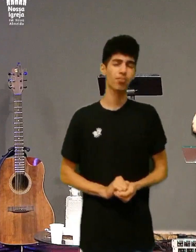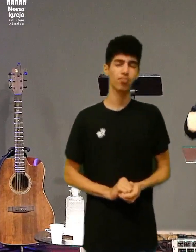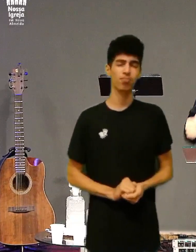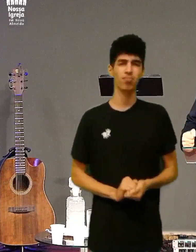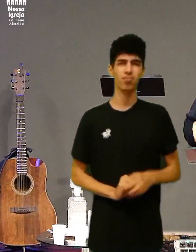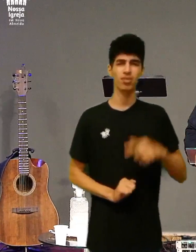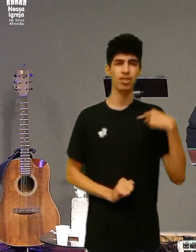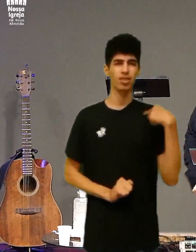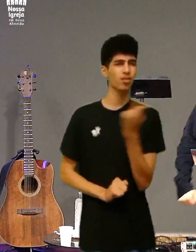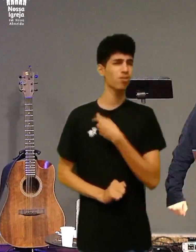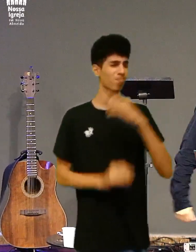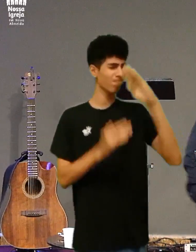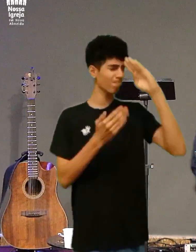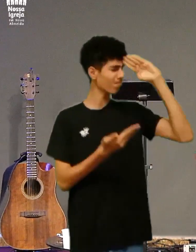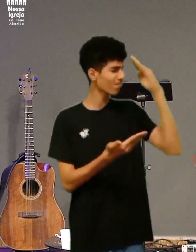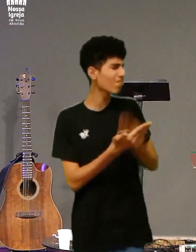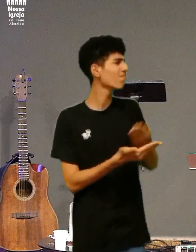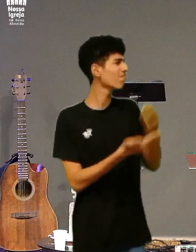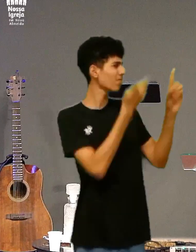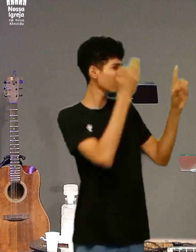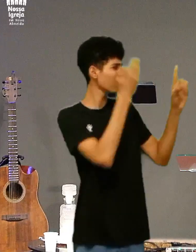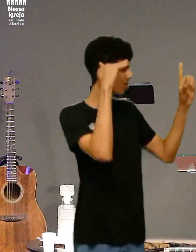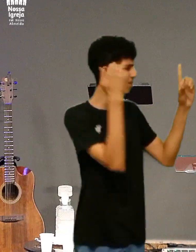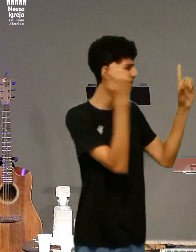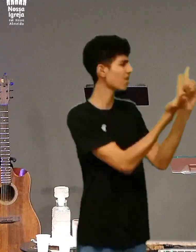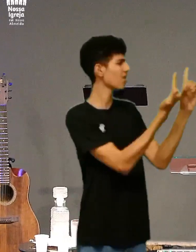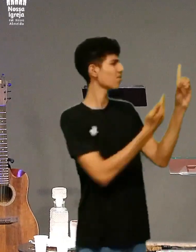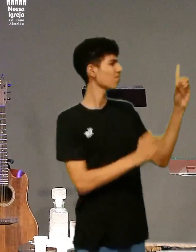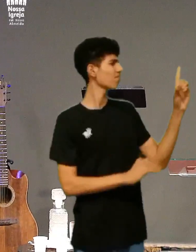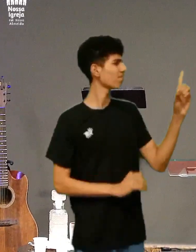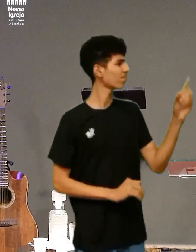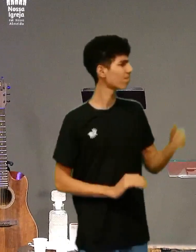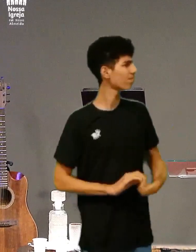nós cremos, meu Deus.